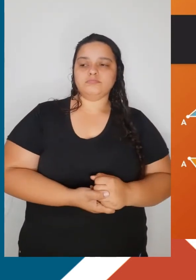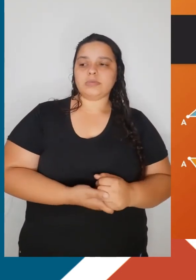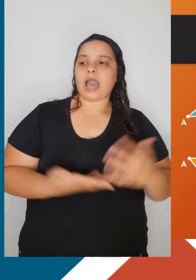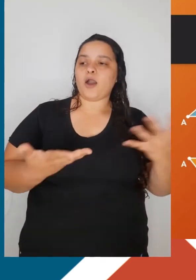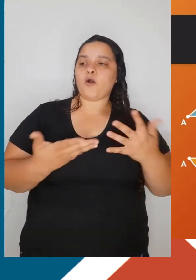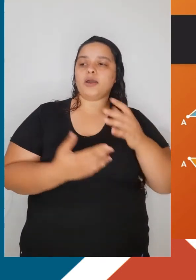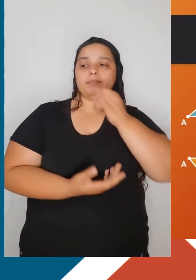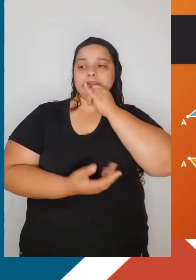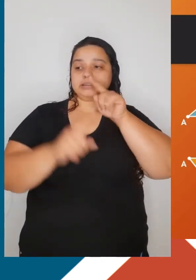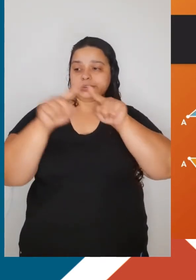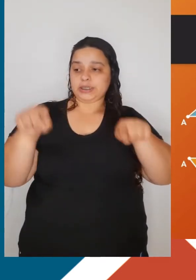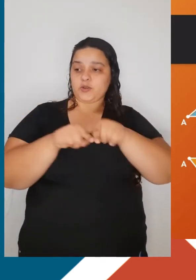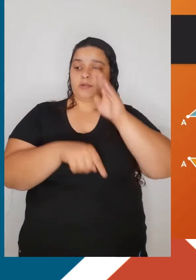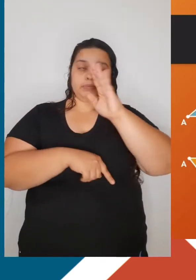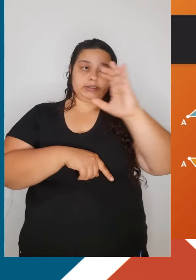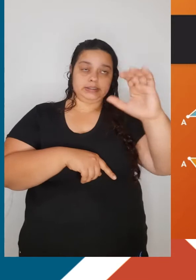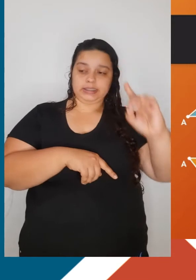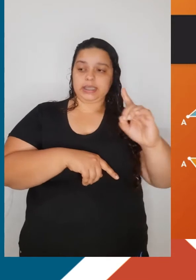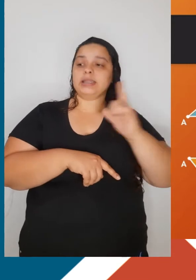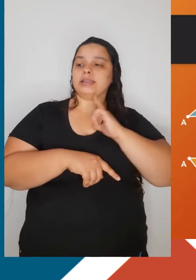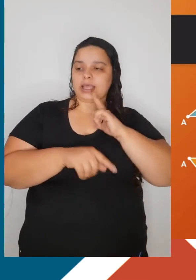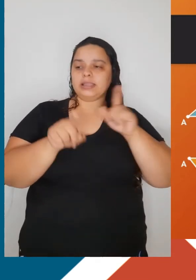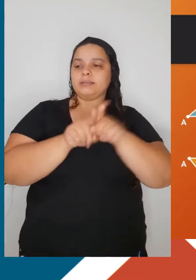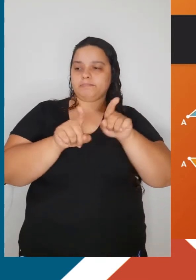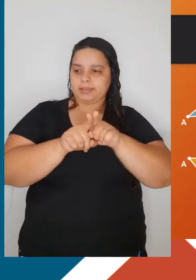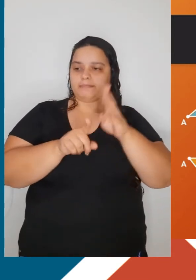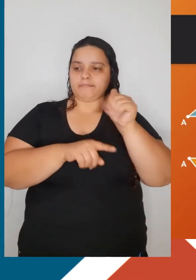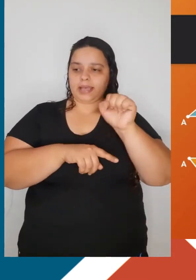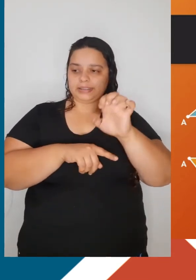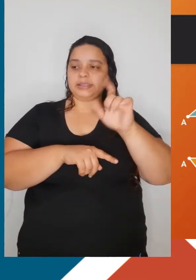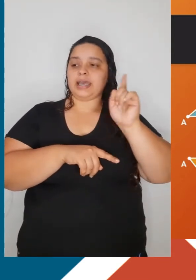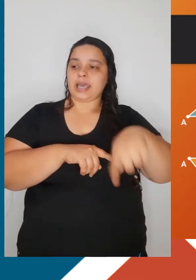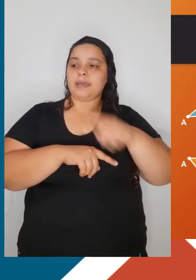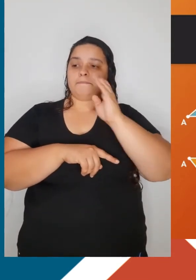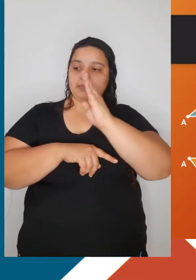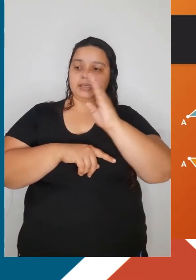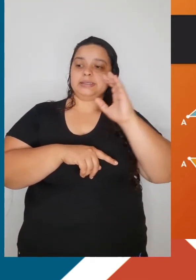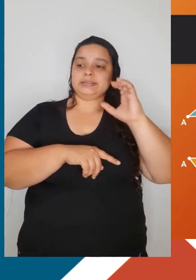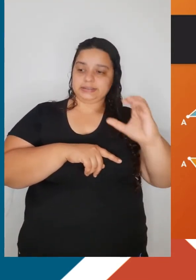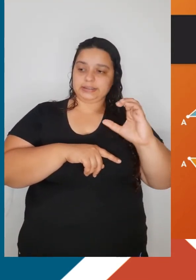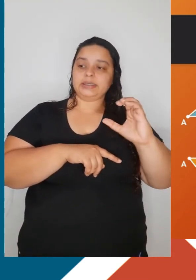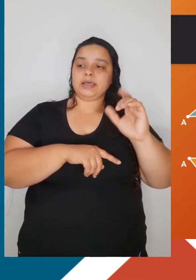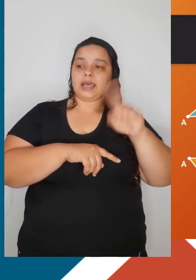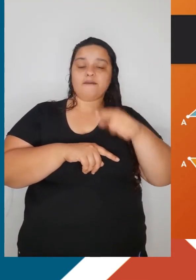com relação ao triângulo BCD, nós também temos uma base conhecida, que é o lado BC de